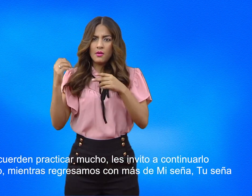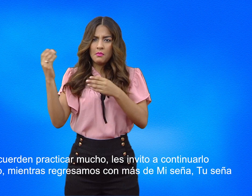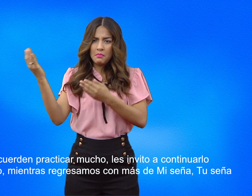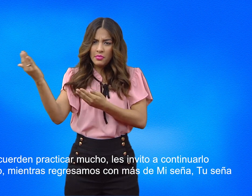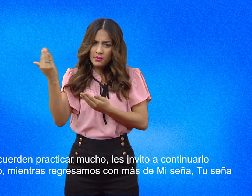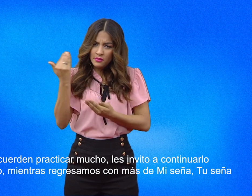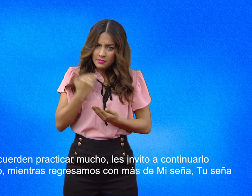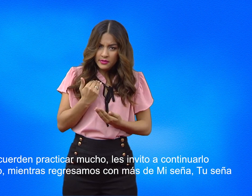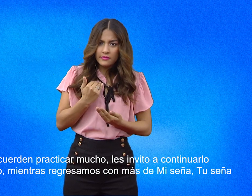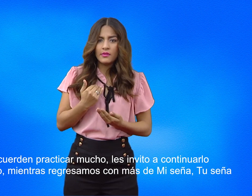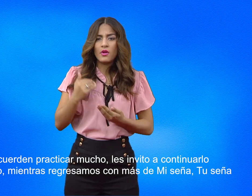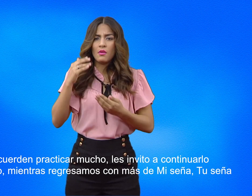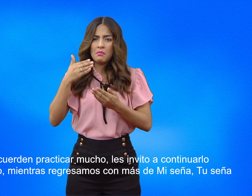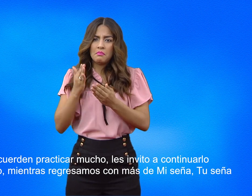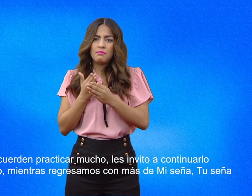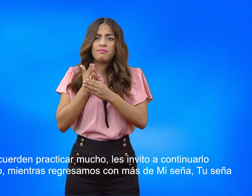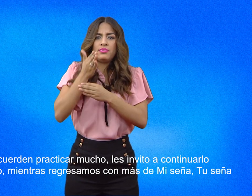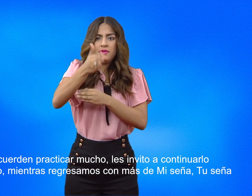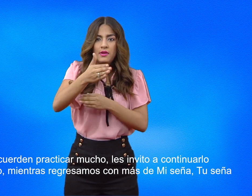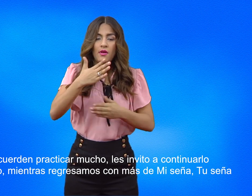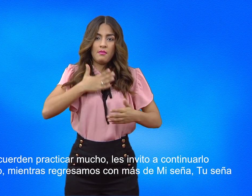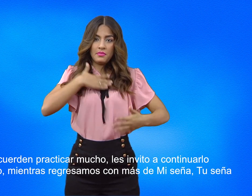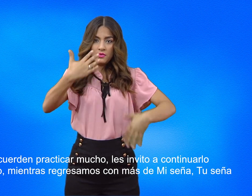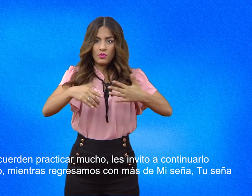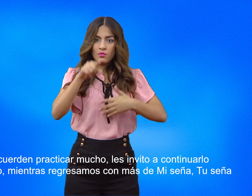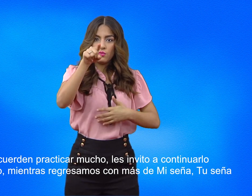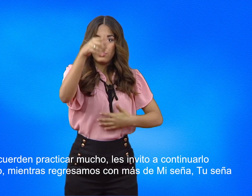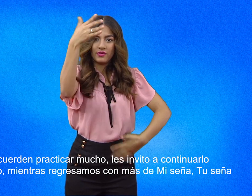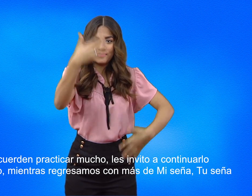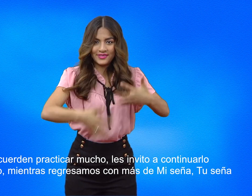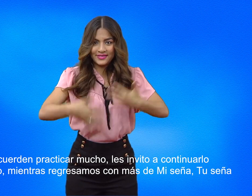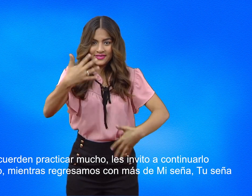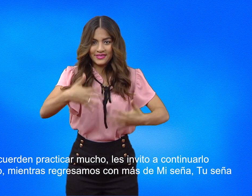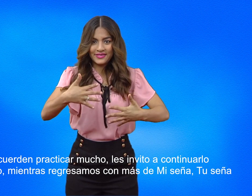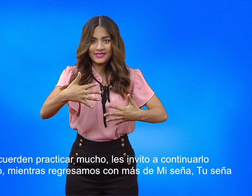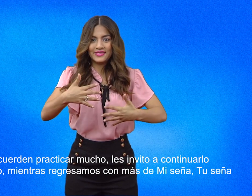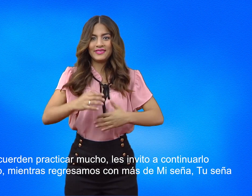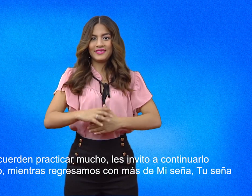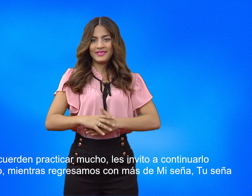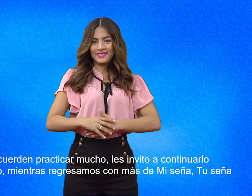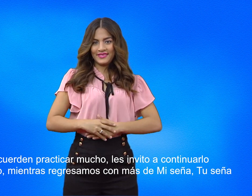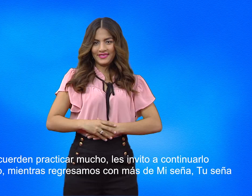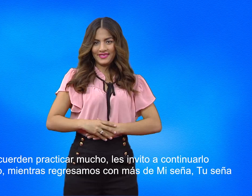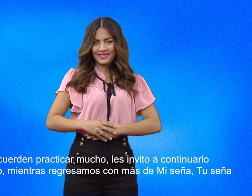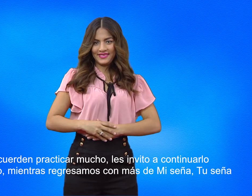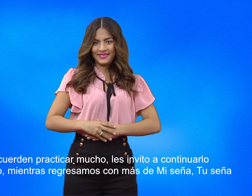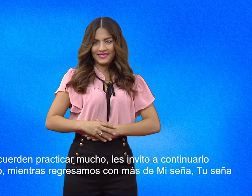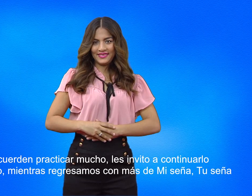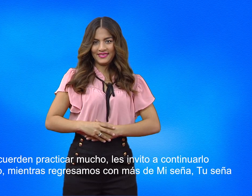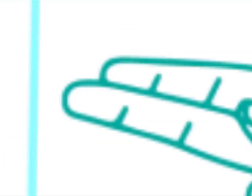mientras regresamos de mi seña, tu seña.